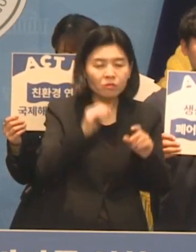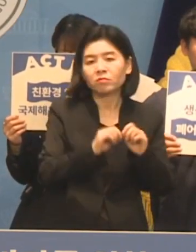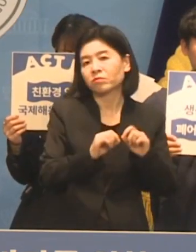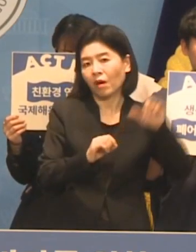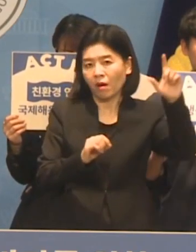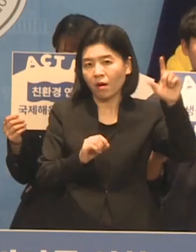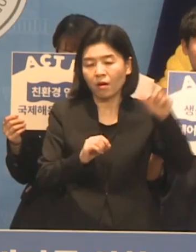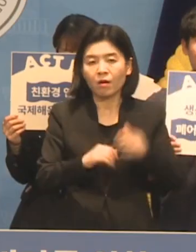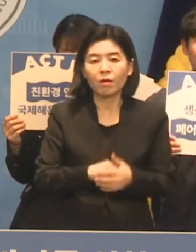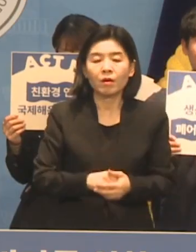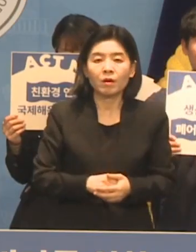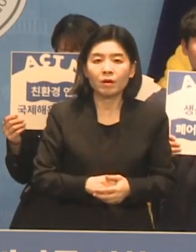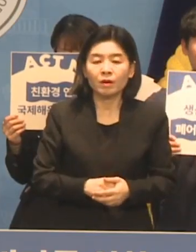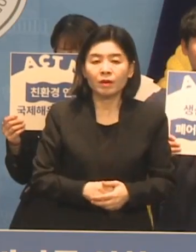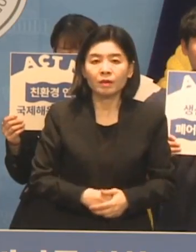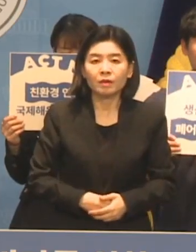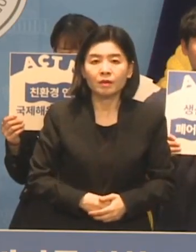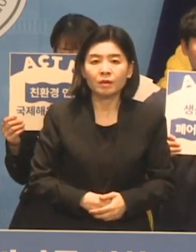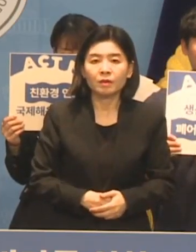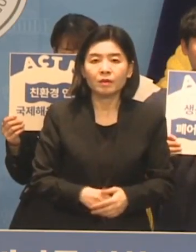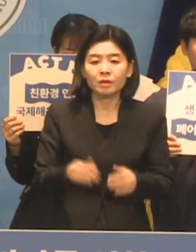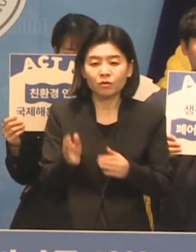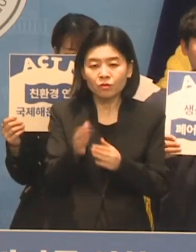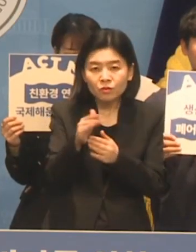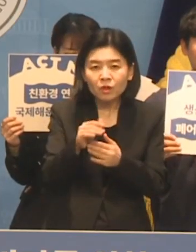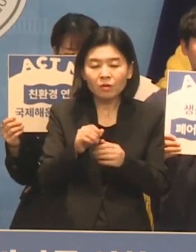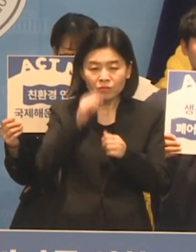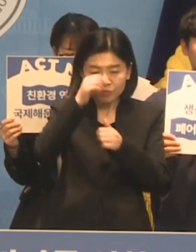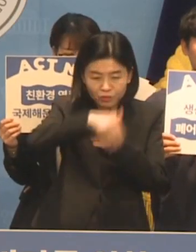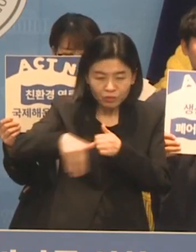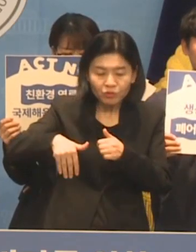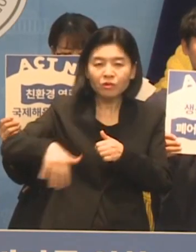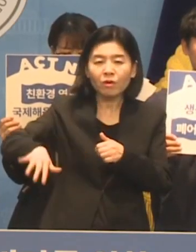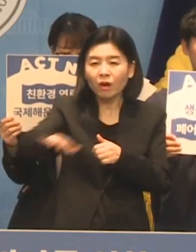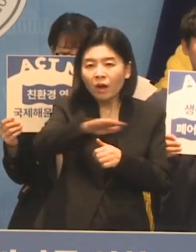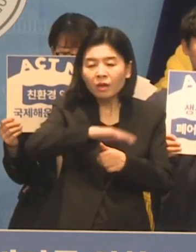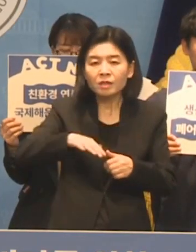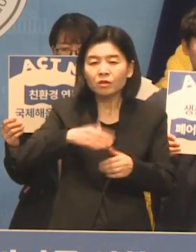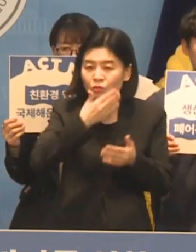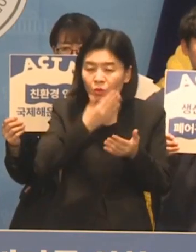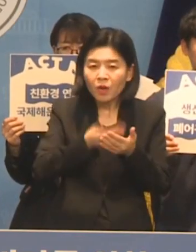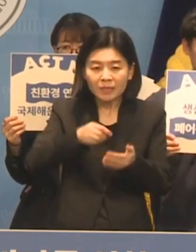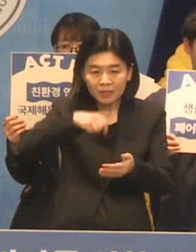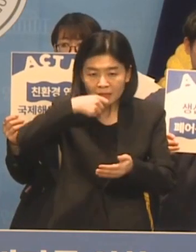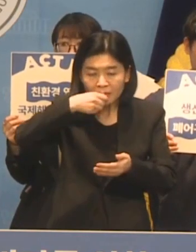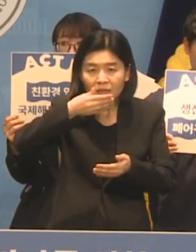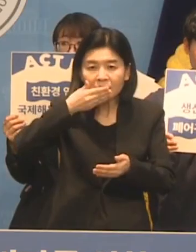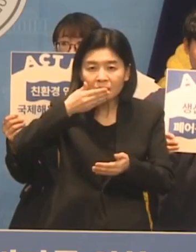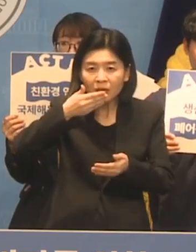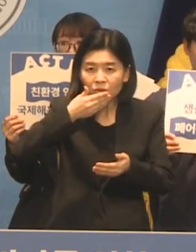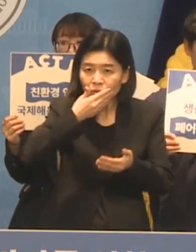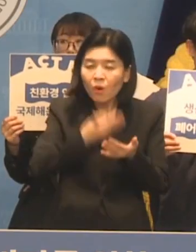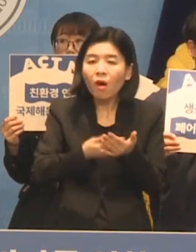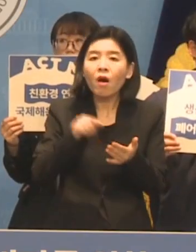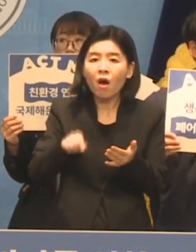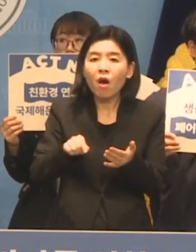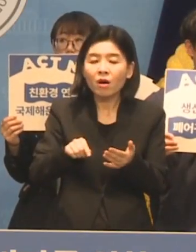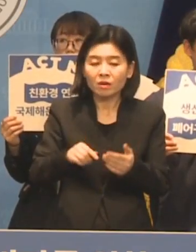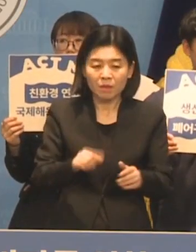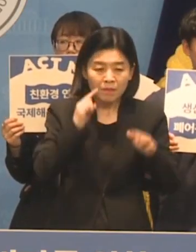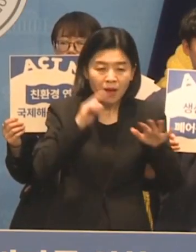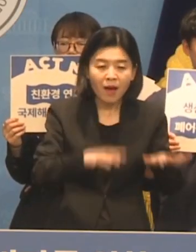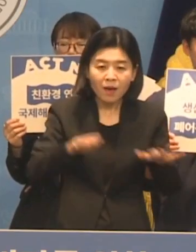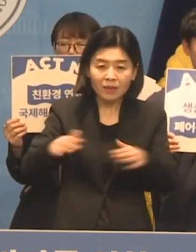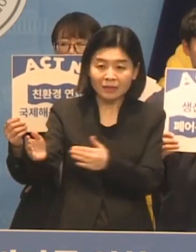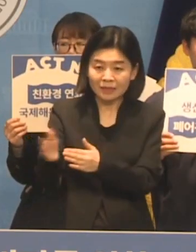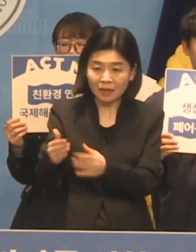수 있습니다. 이렇게 수산물은 주요 식량 자원임에도 바다에서 우리의 식탁까지 오르는